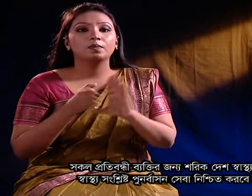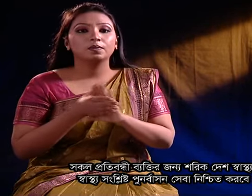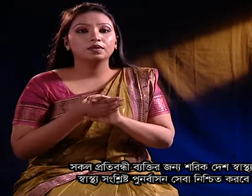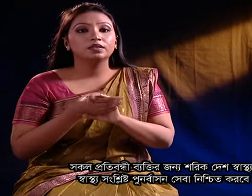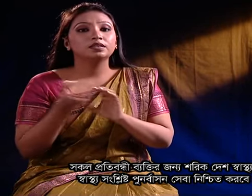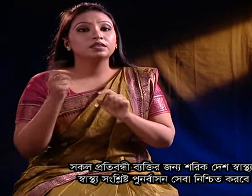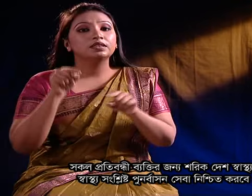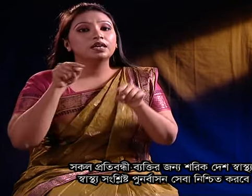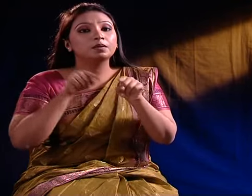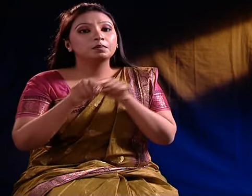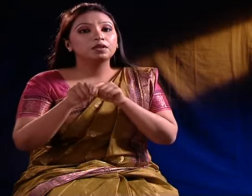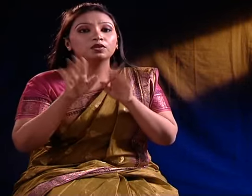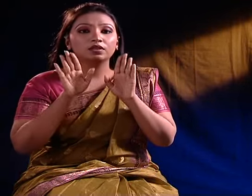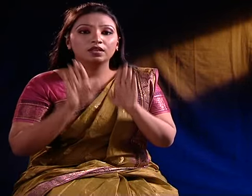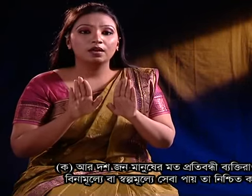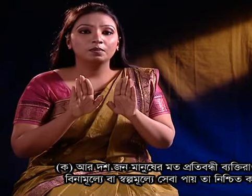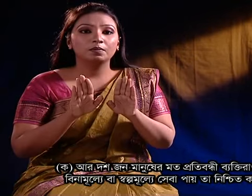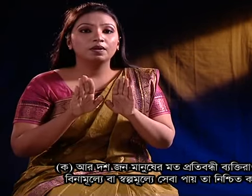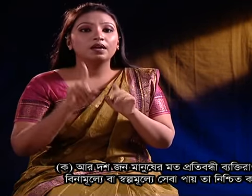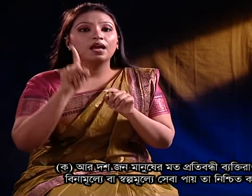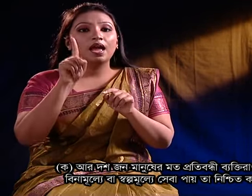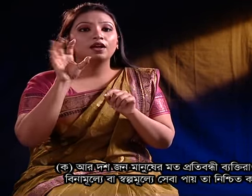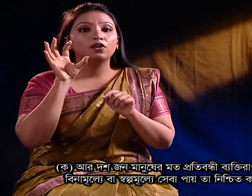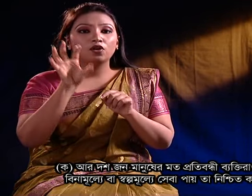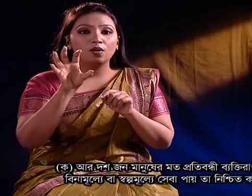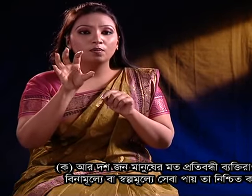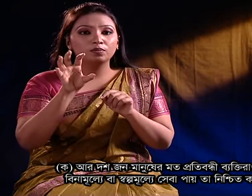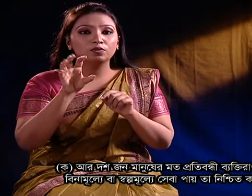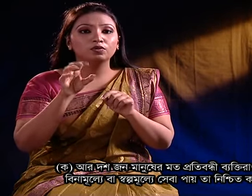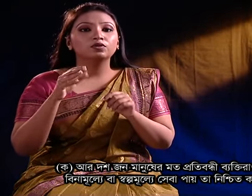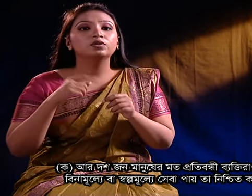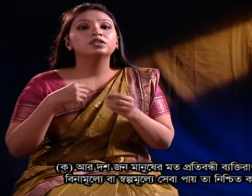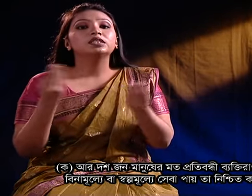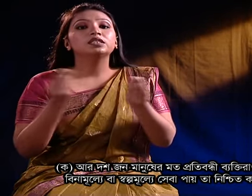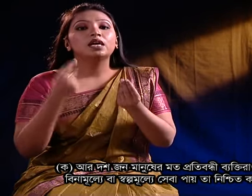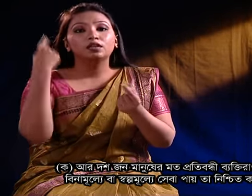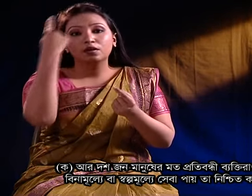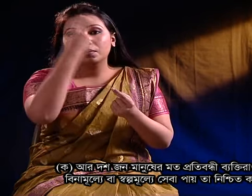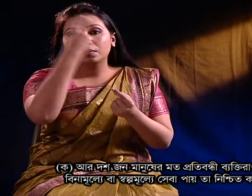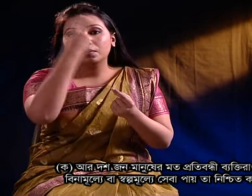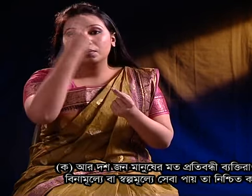ক নম্বর, আর 10 জন মানুষের